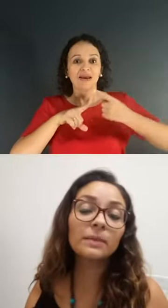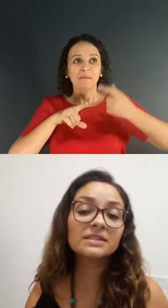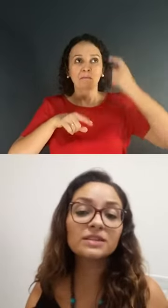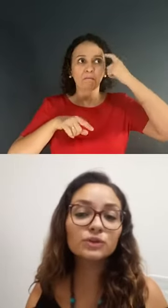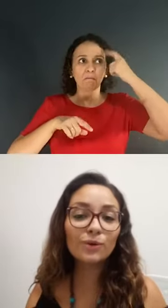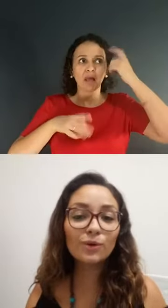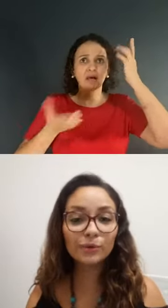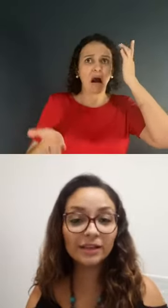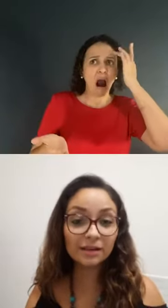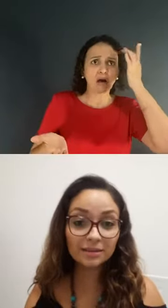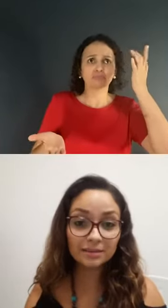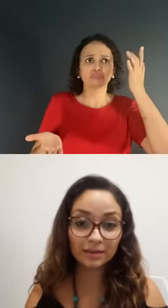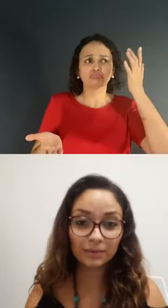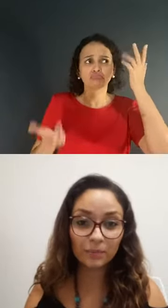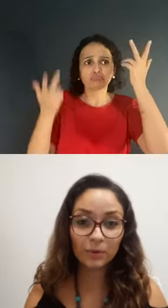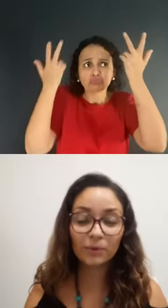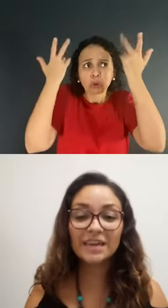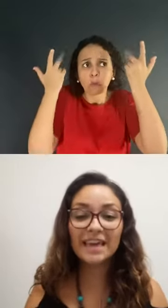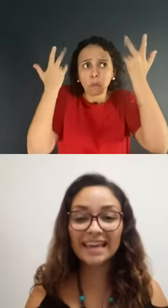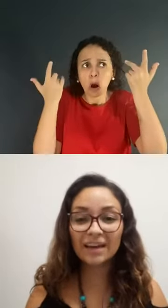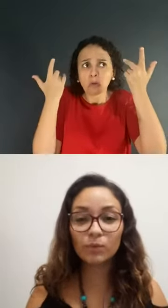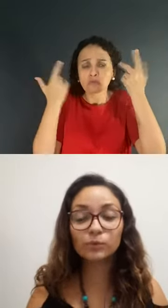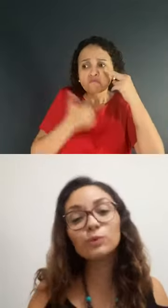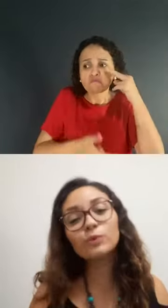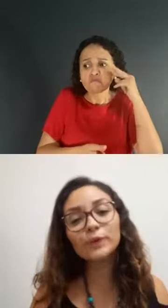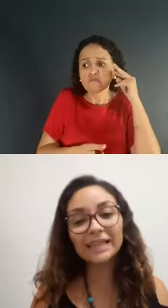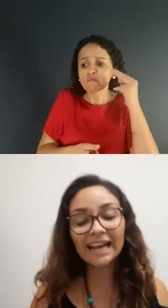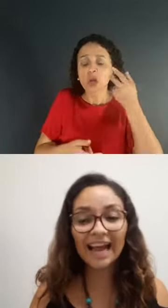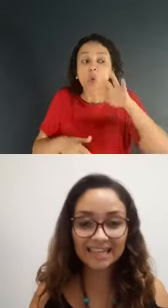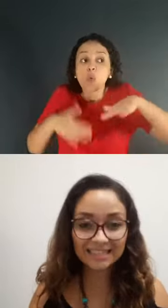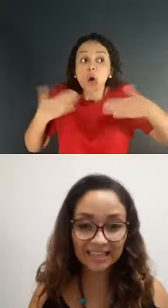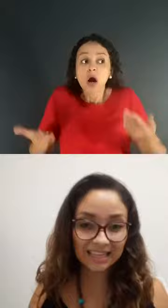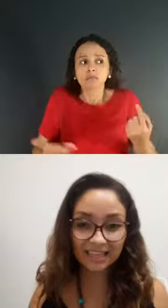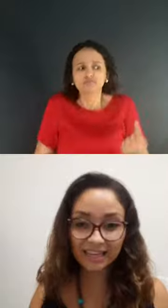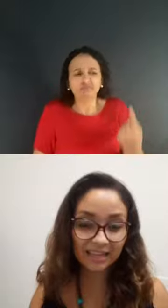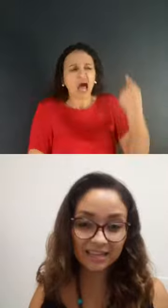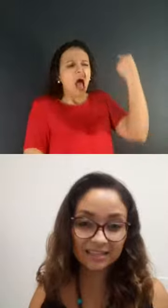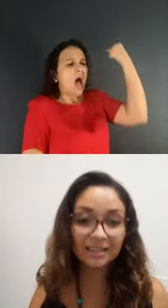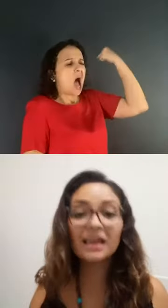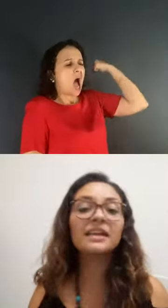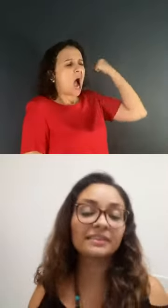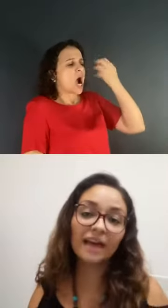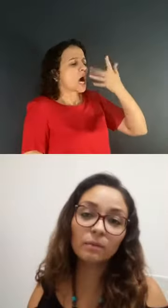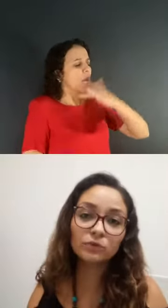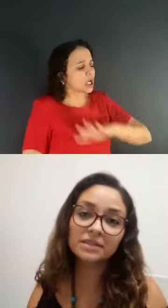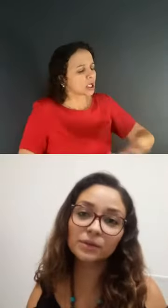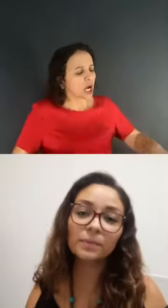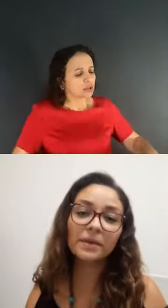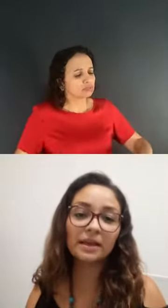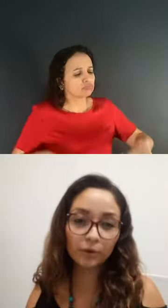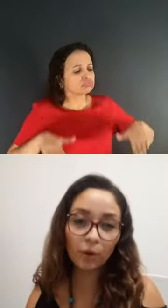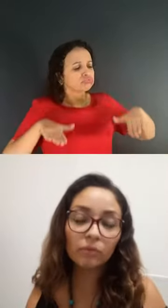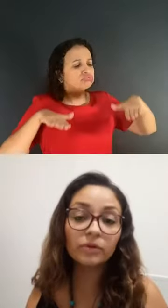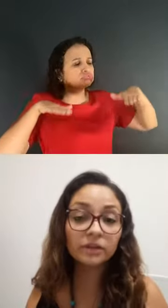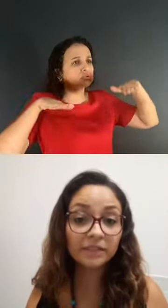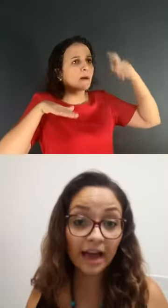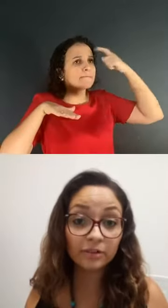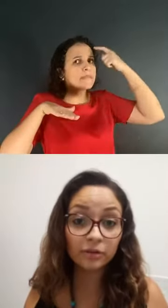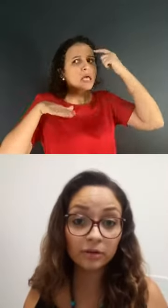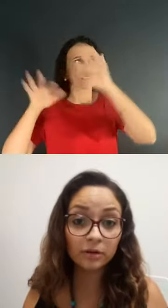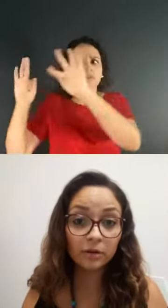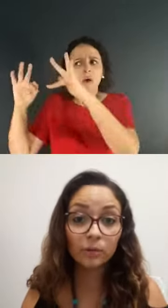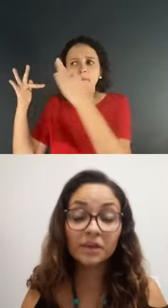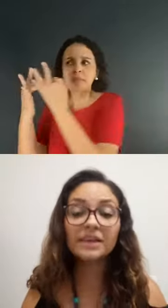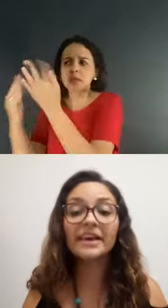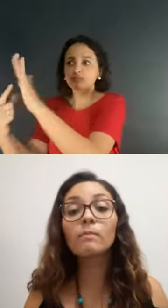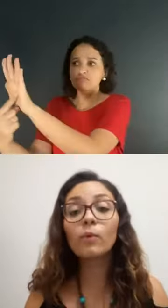o que ele presenciou como criança. O que é que a cultura da casa daquela criança está mostrando para ele como